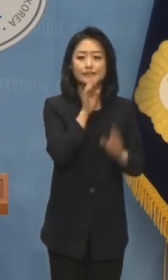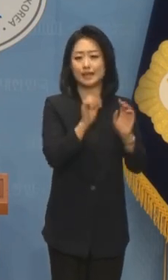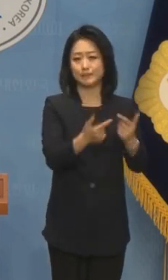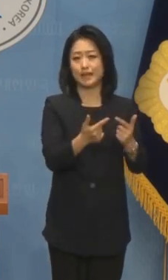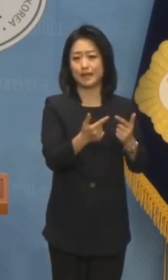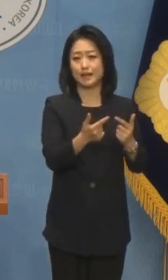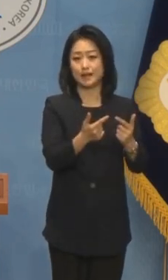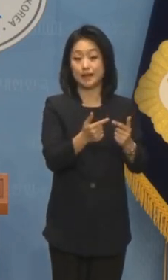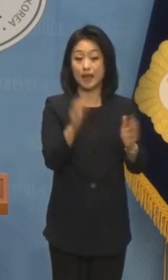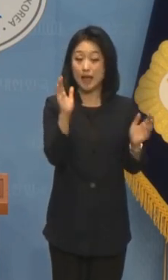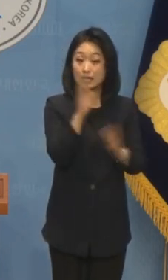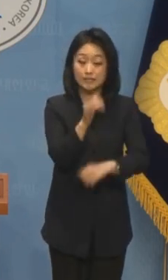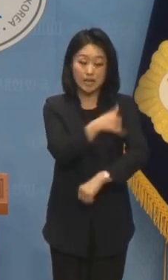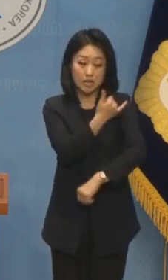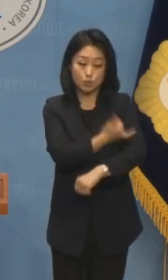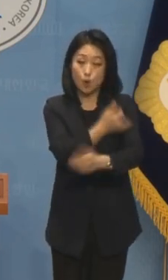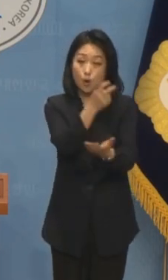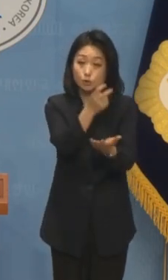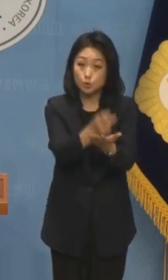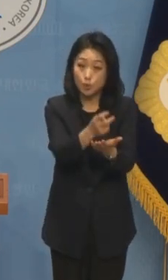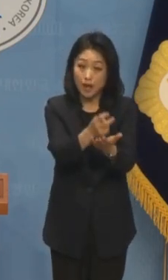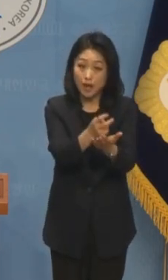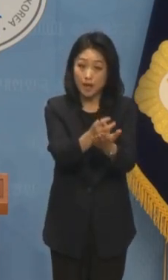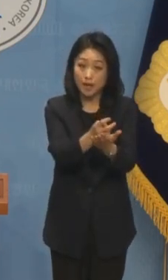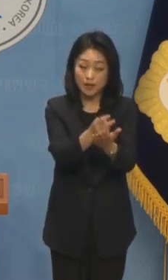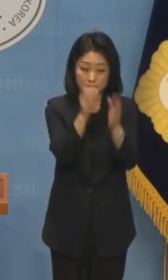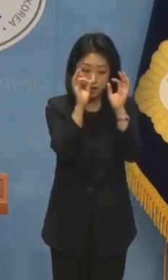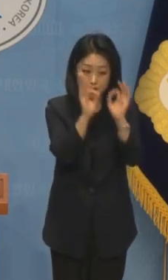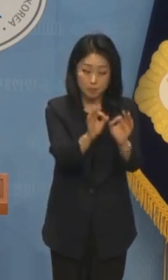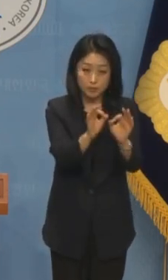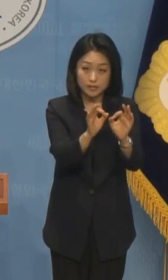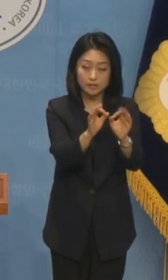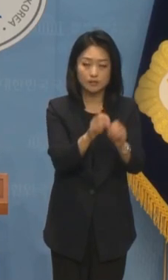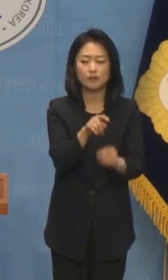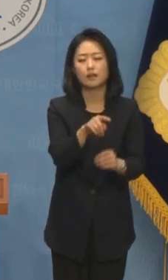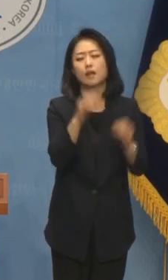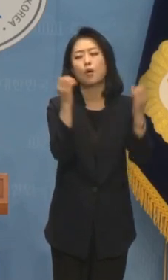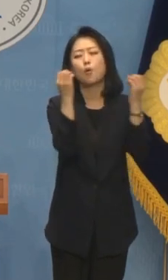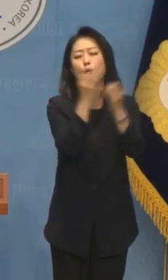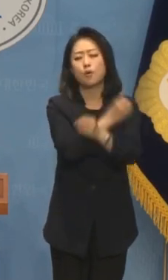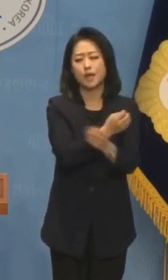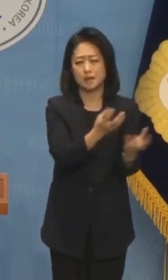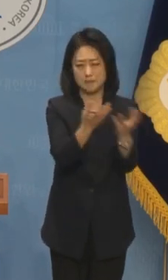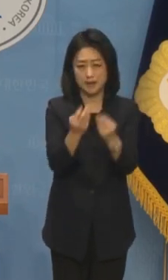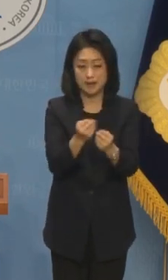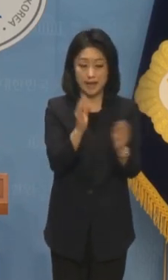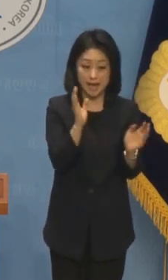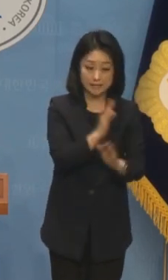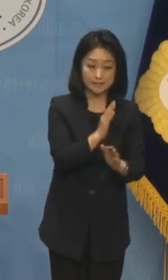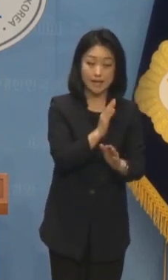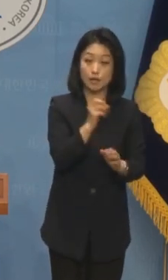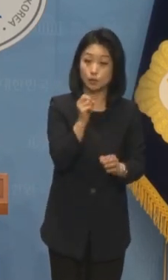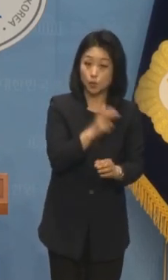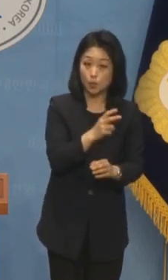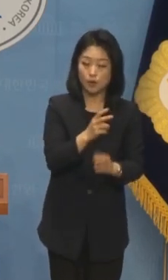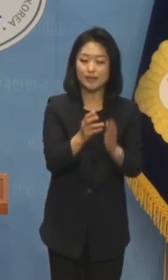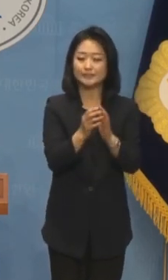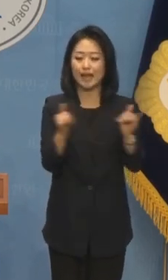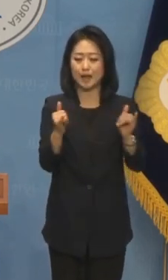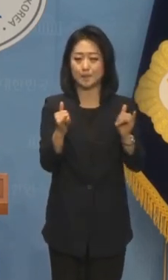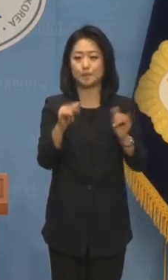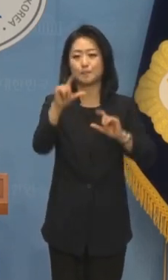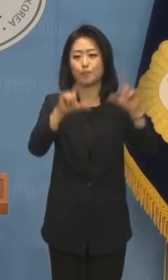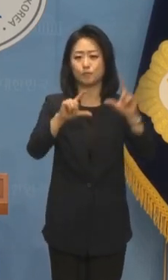이는 학생인권조례라는 명칭으로 인해 생긴 오해입니다. 학생 또는 한 인격체로서의